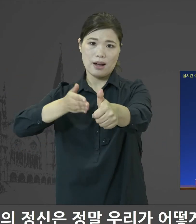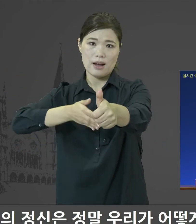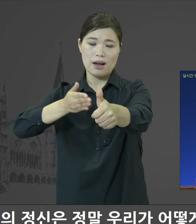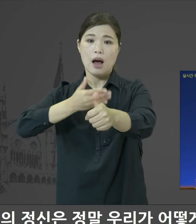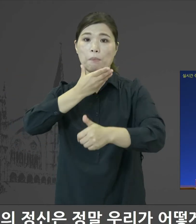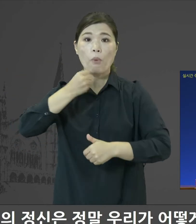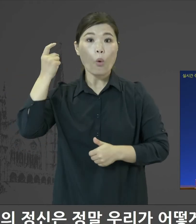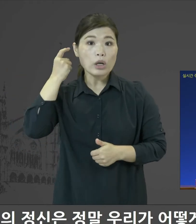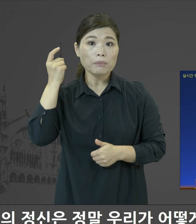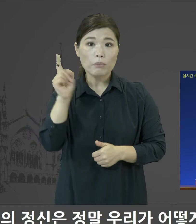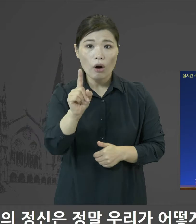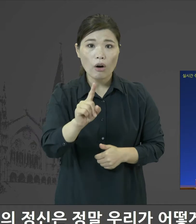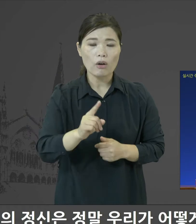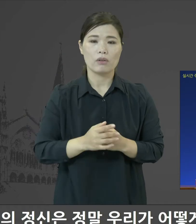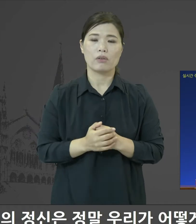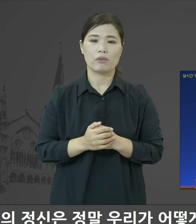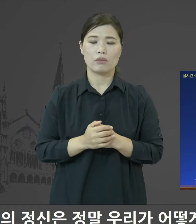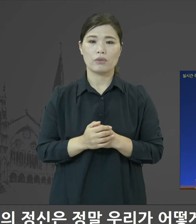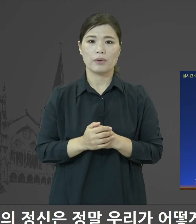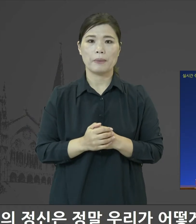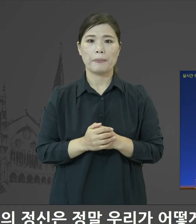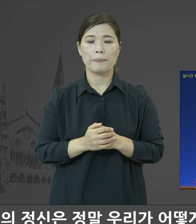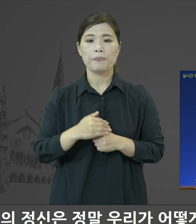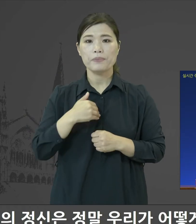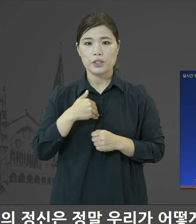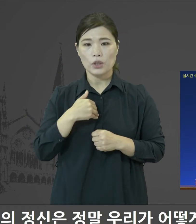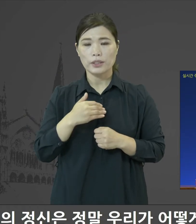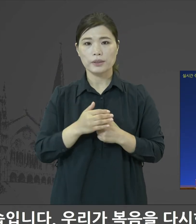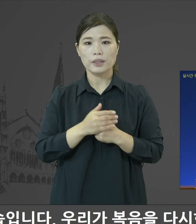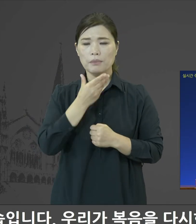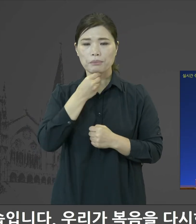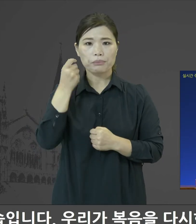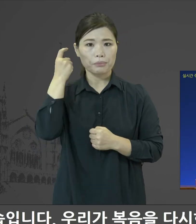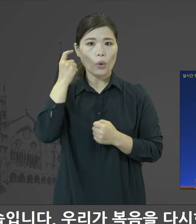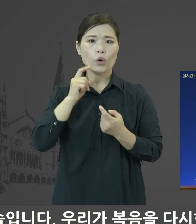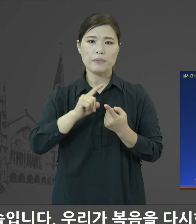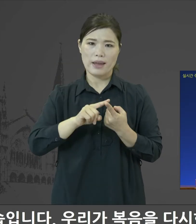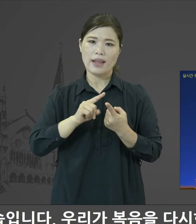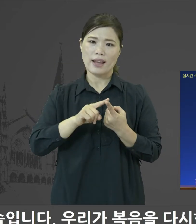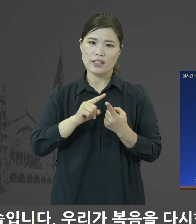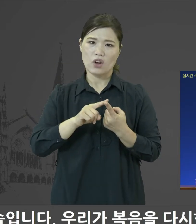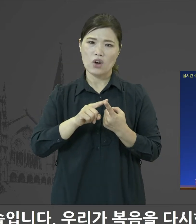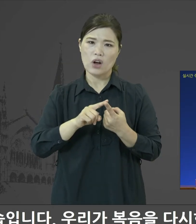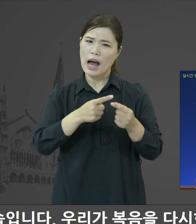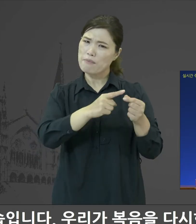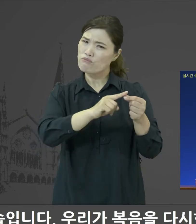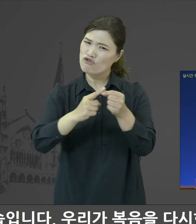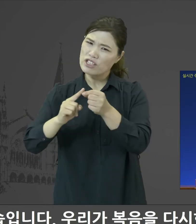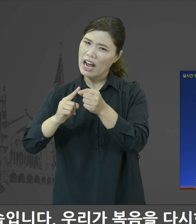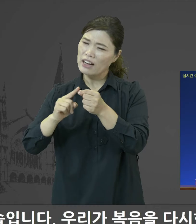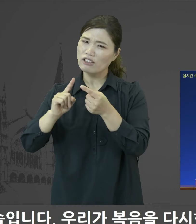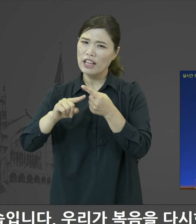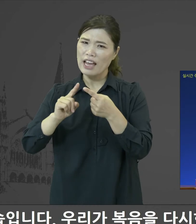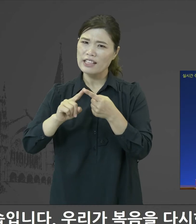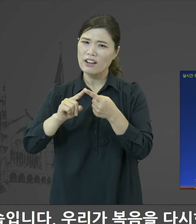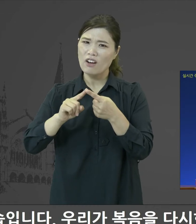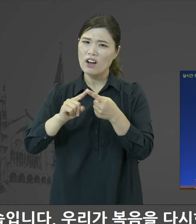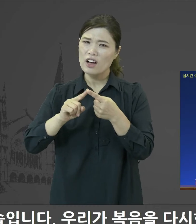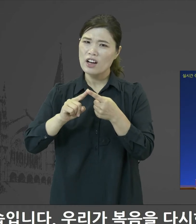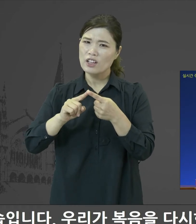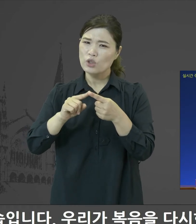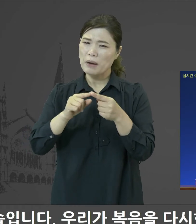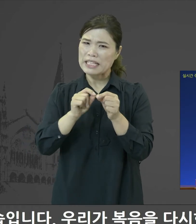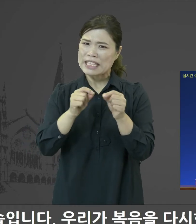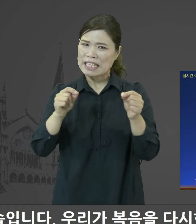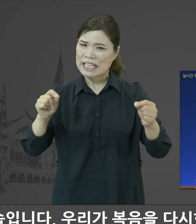복음이 무엇인지를 한번 정리해 보십시다. 저는 이제 복음을 좀 다소 이렇게 문장으로 길게 정리해